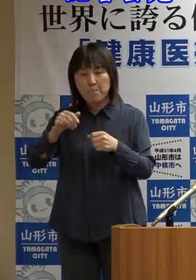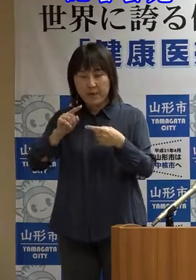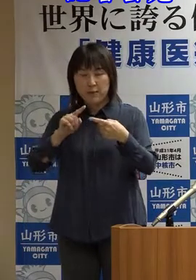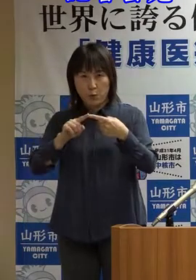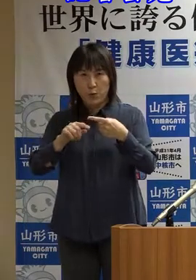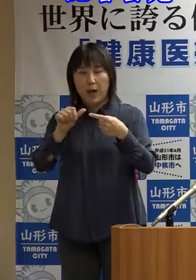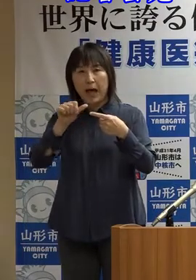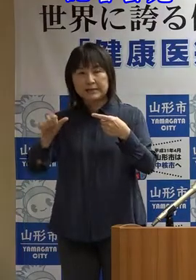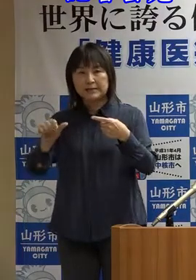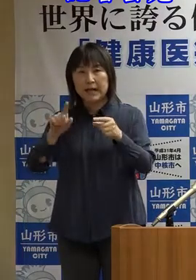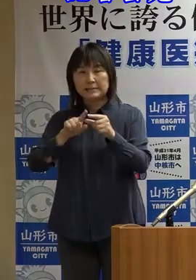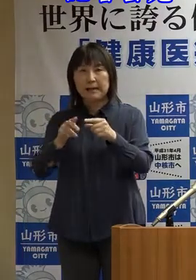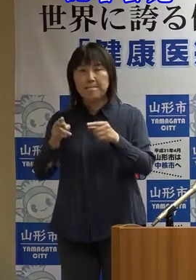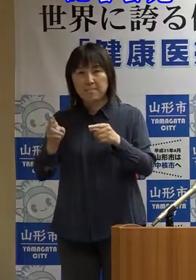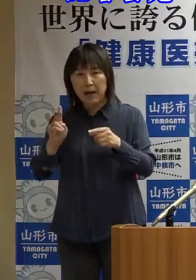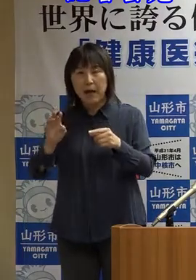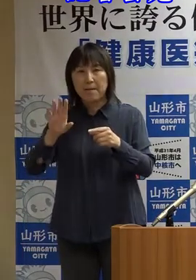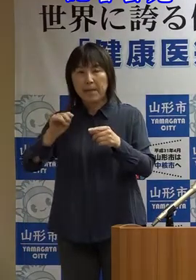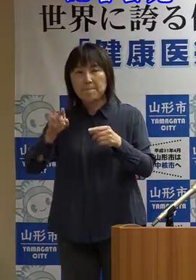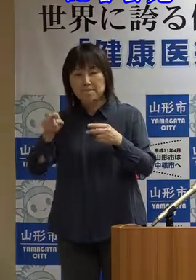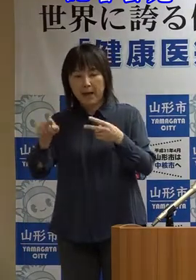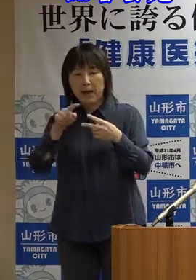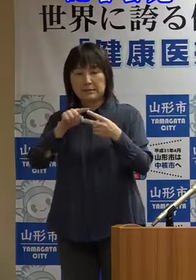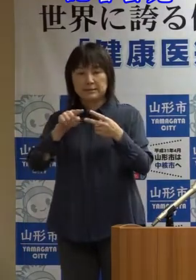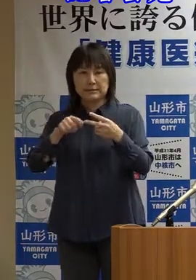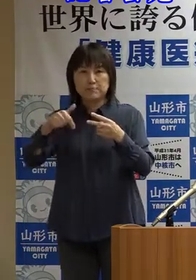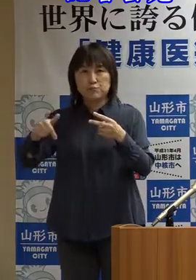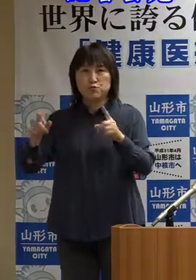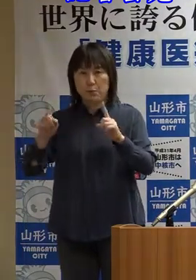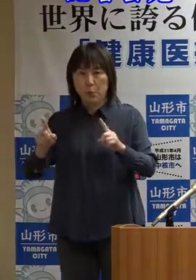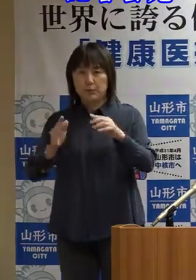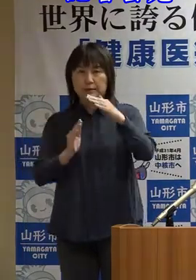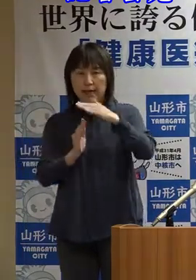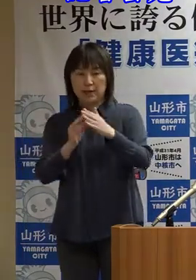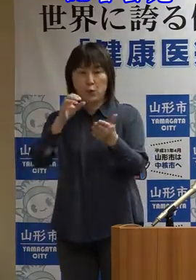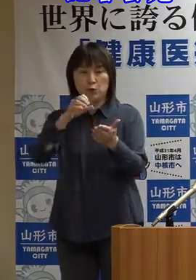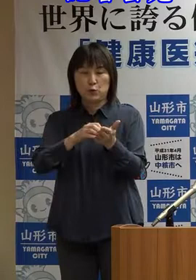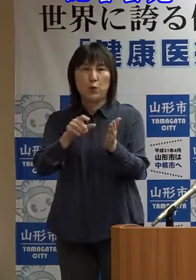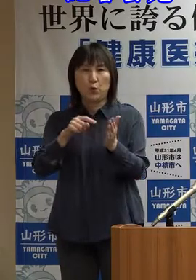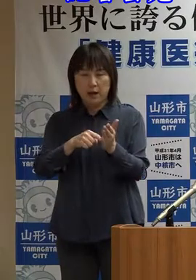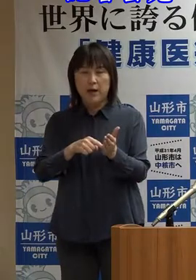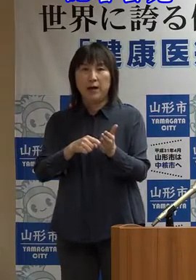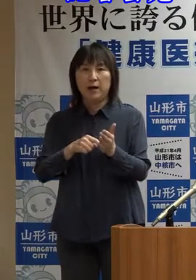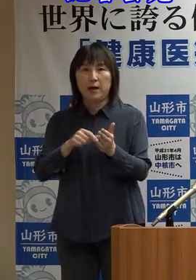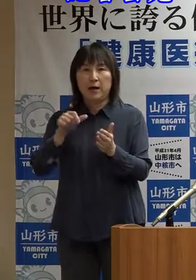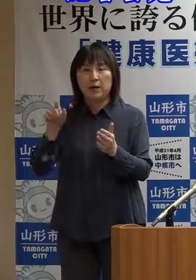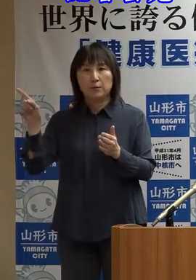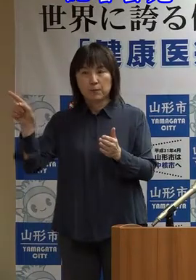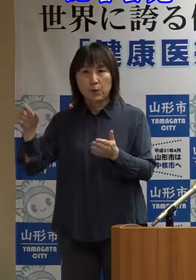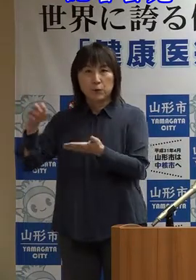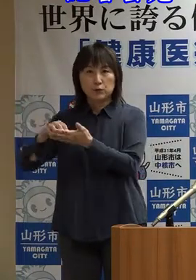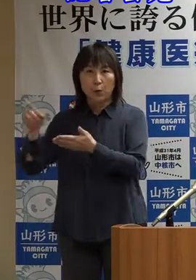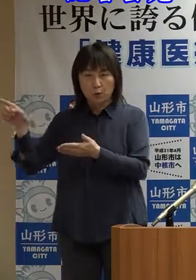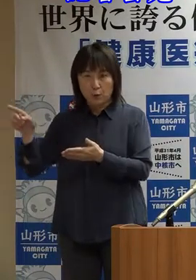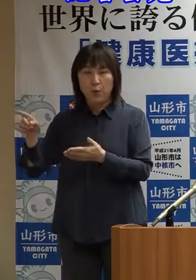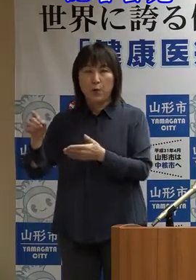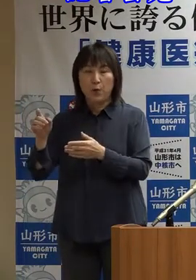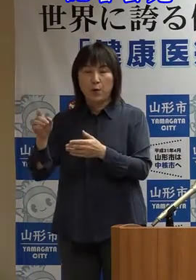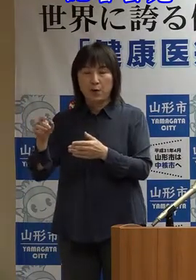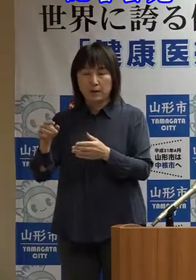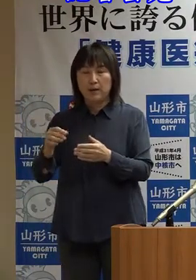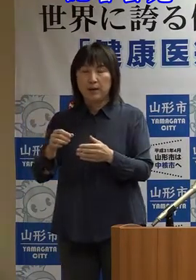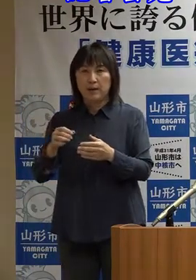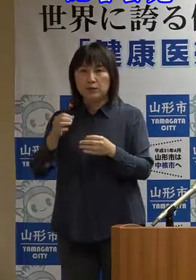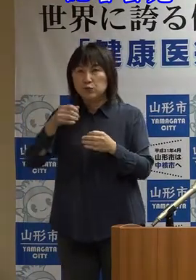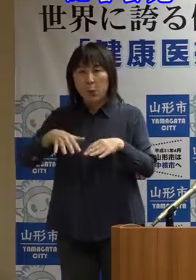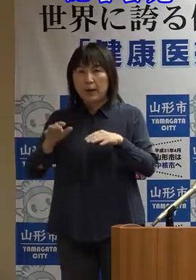ジア千波万波の2部門の最高賞の受賞作はアカデミー賞の長編ドキュメンタリー映画部門に無条件